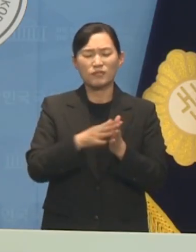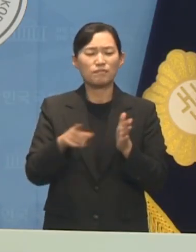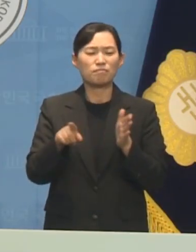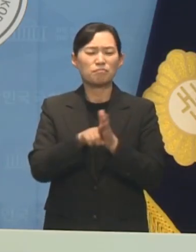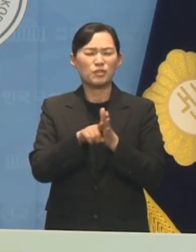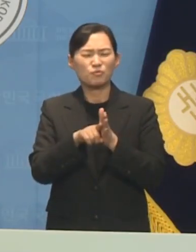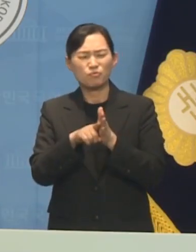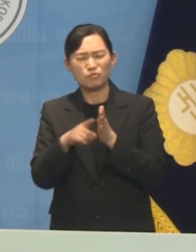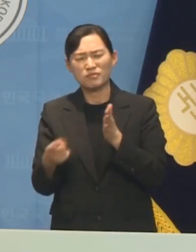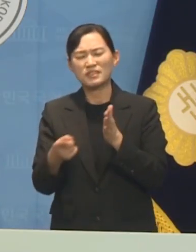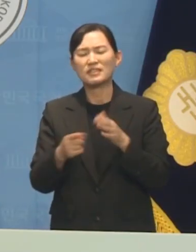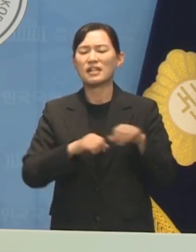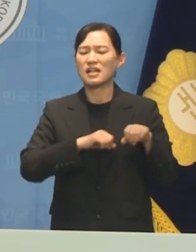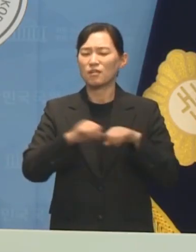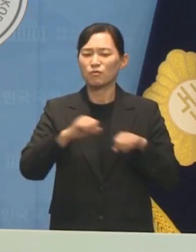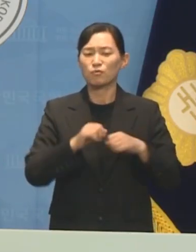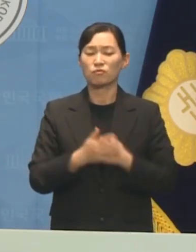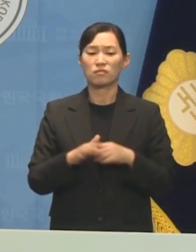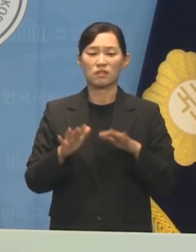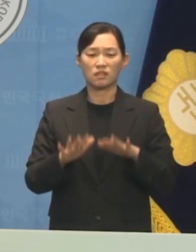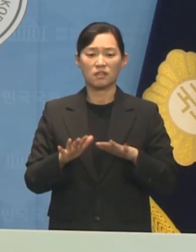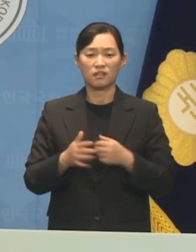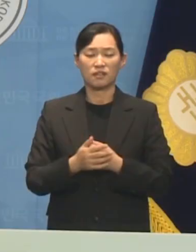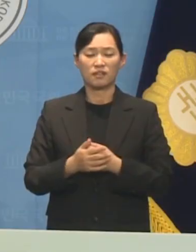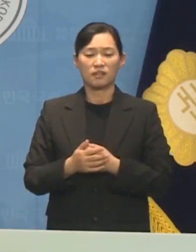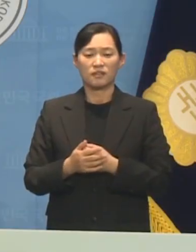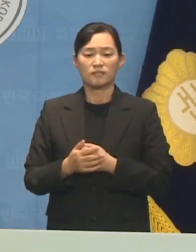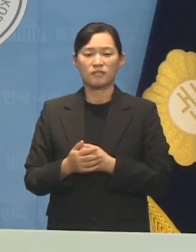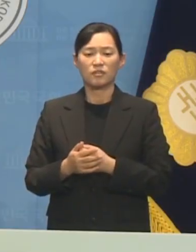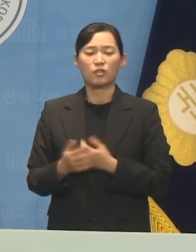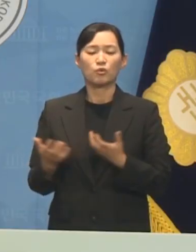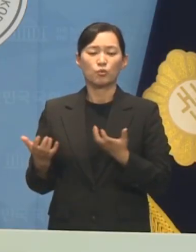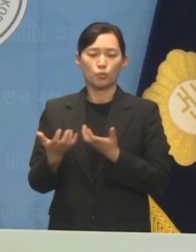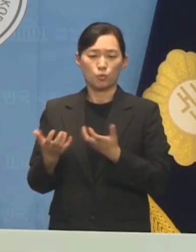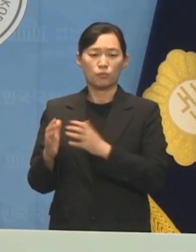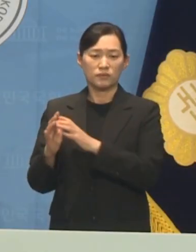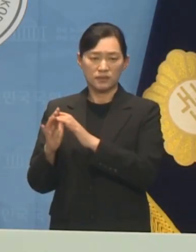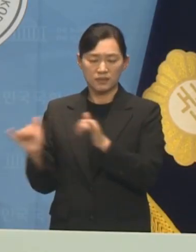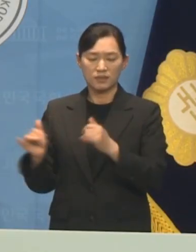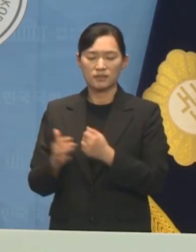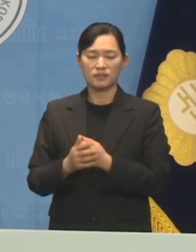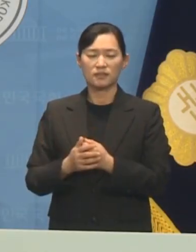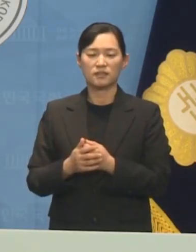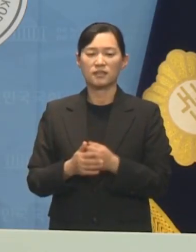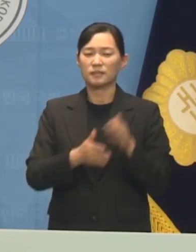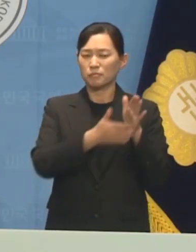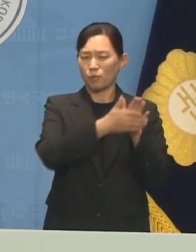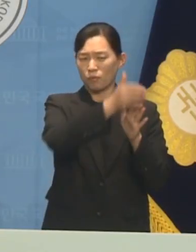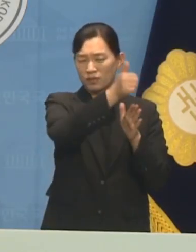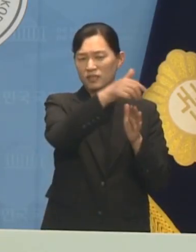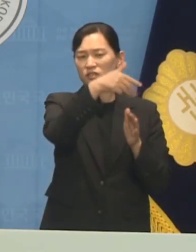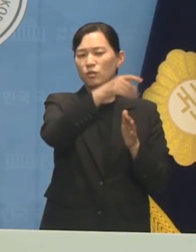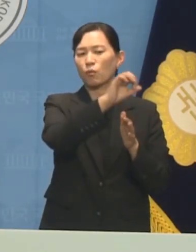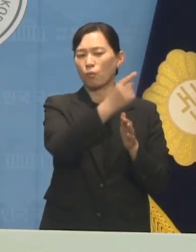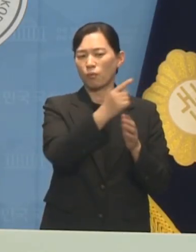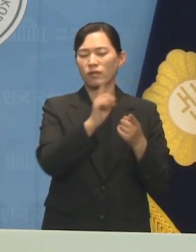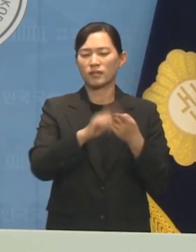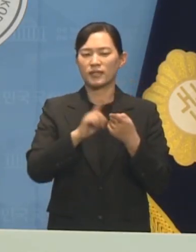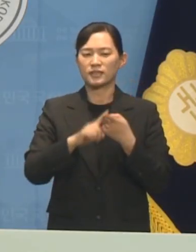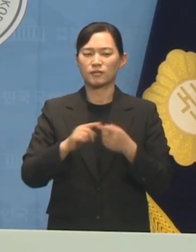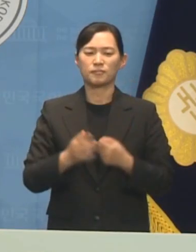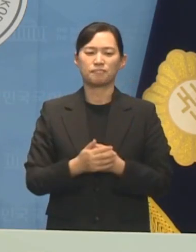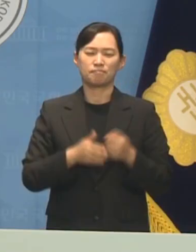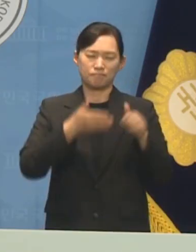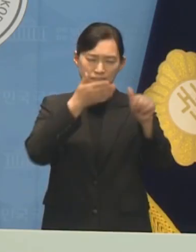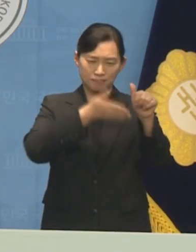기만 행위입니다. 이에 저희 나이스 엔지니어링 노동자들은 모 회사인 청원아이스에 다음과 같이